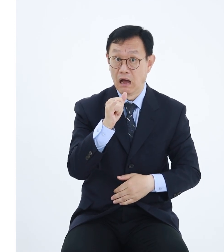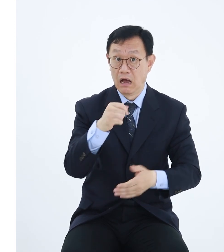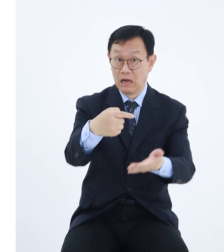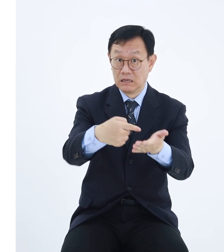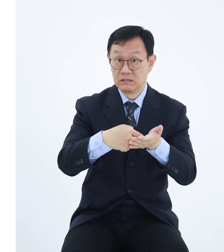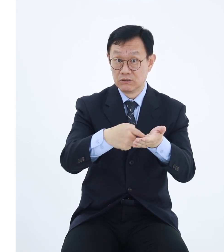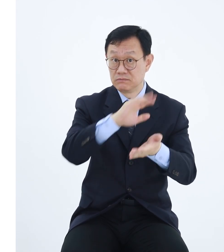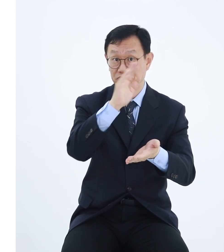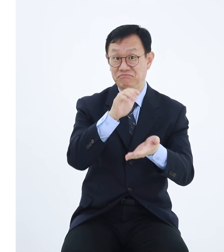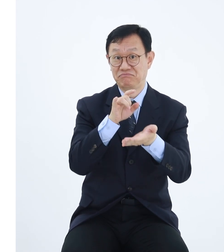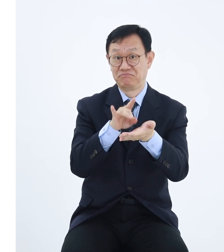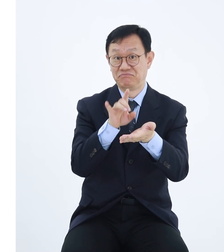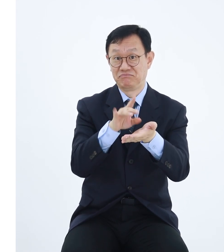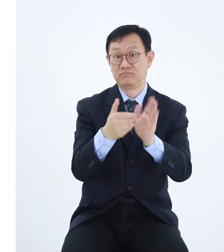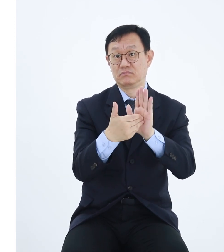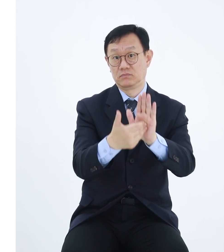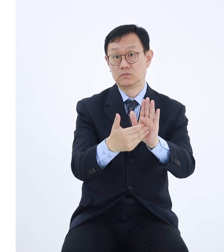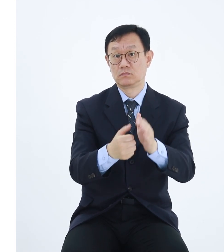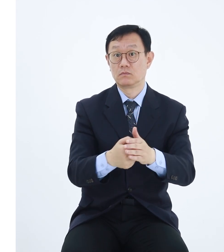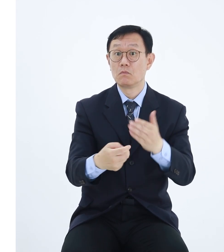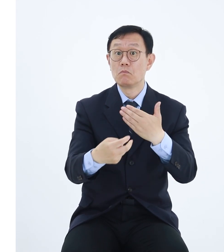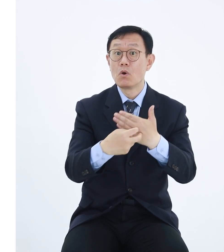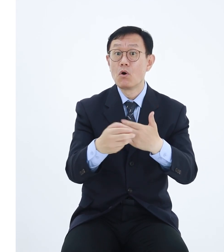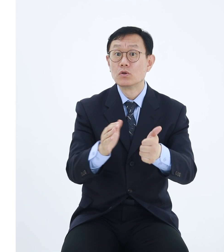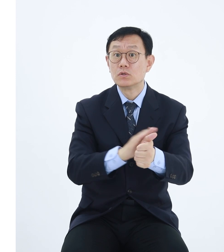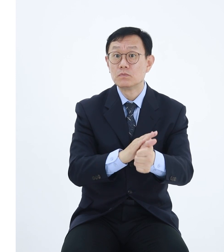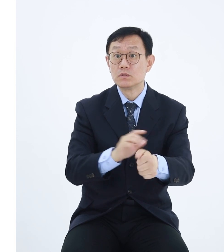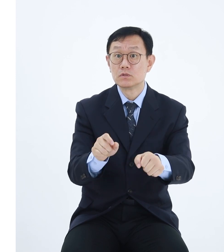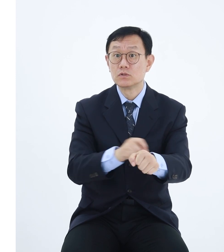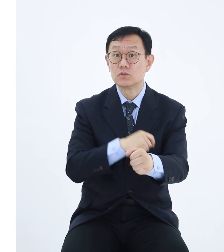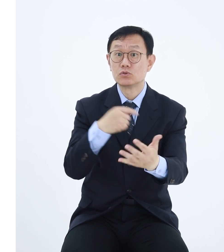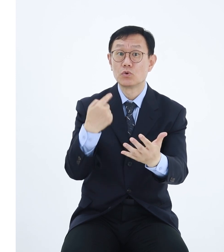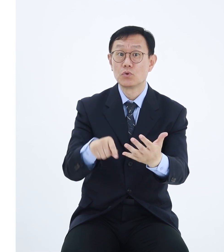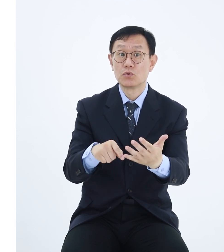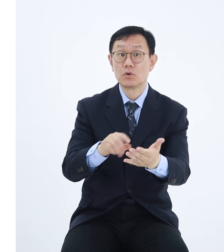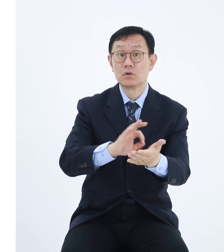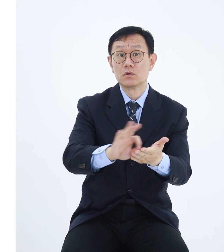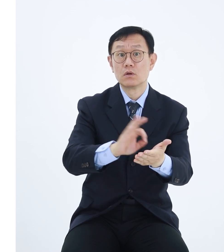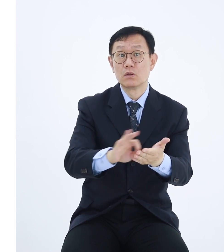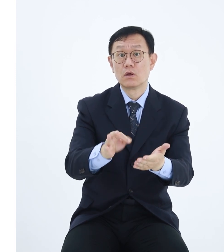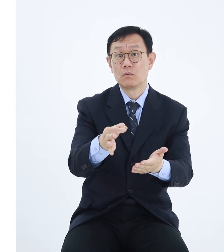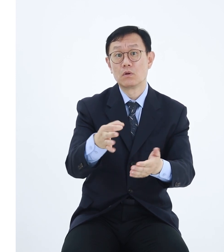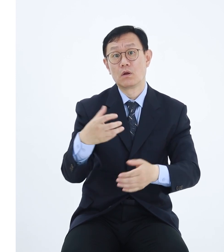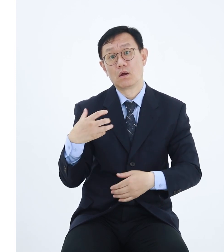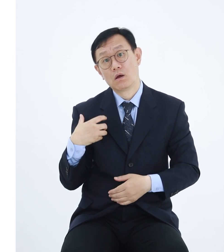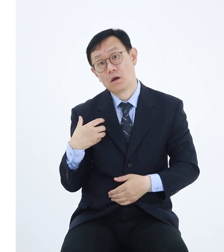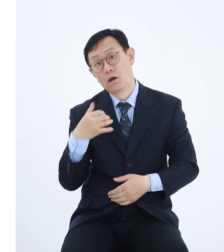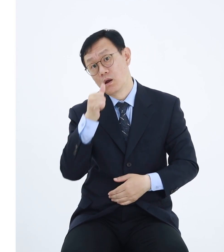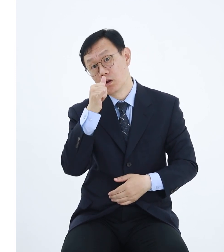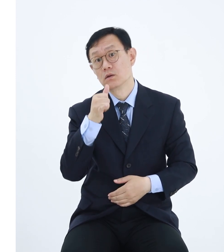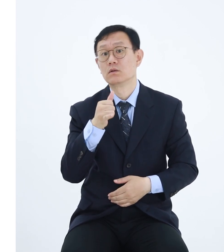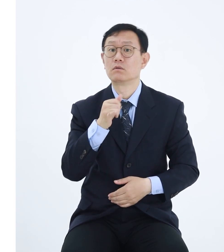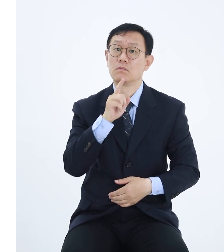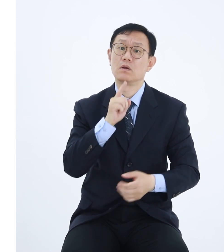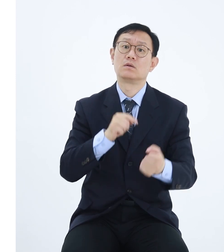있습니다 의류 서비스나 특수교육 서비스에 큰 비용이 들어갈 가능성이 있기 때문이라는 것이 그 이유입니다